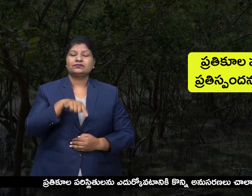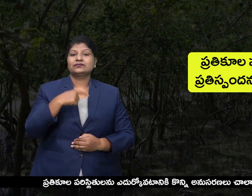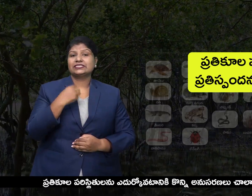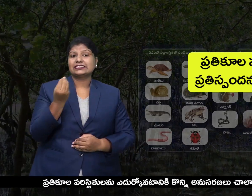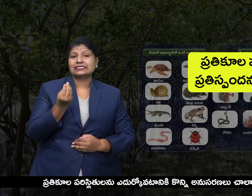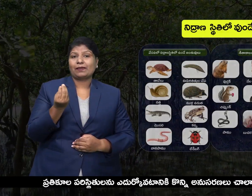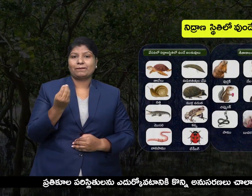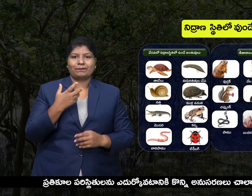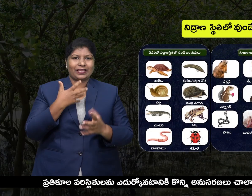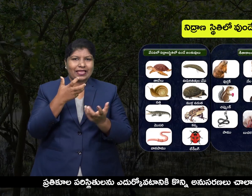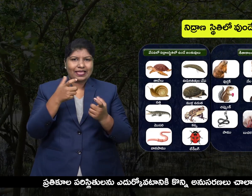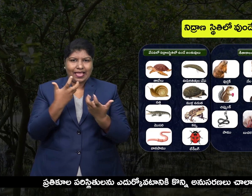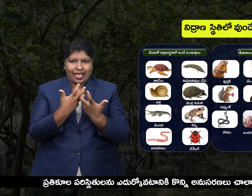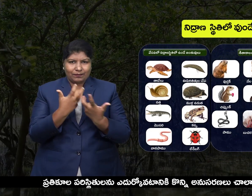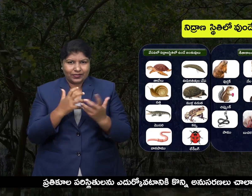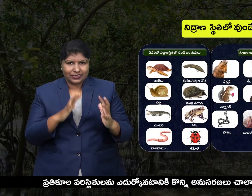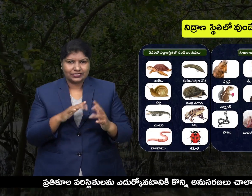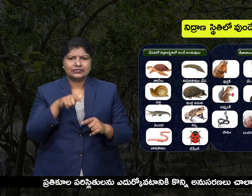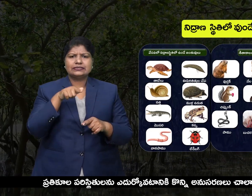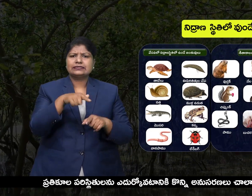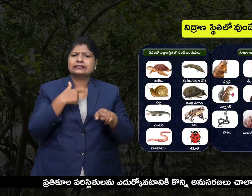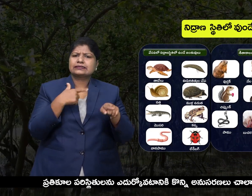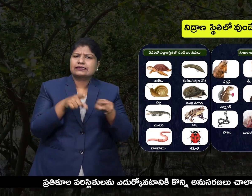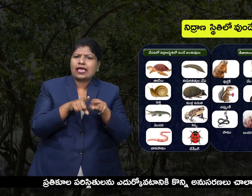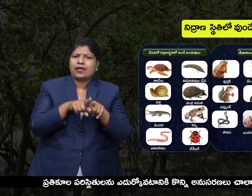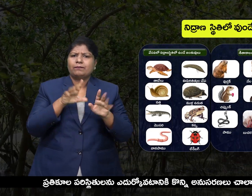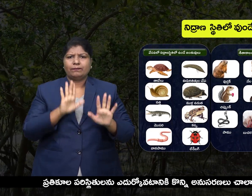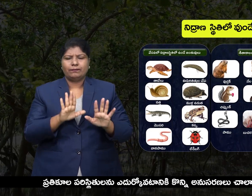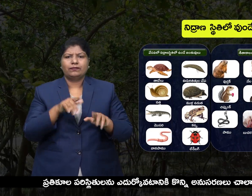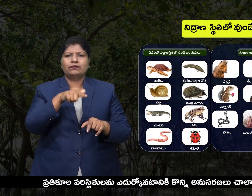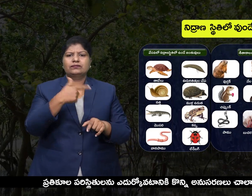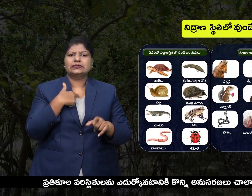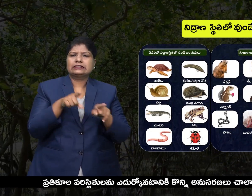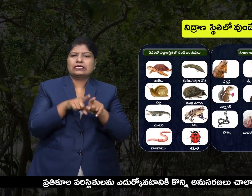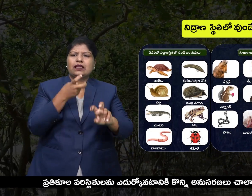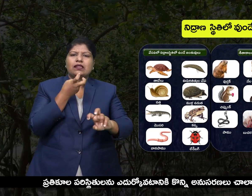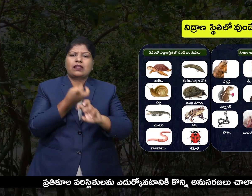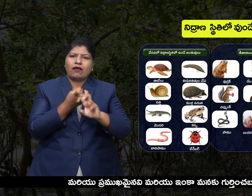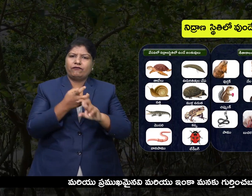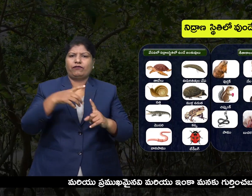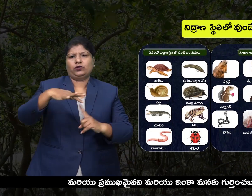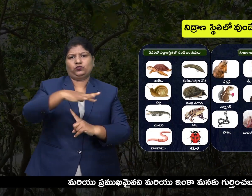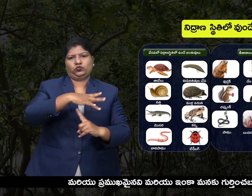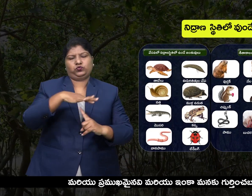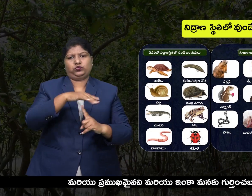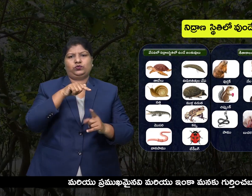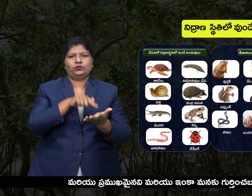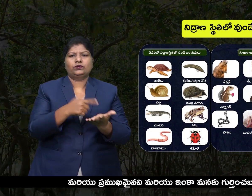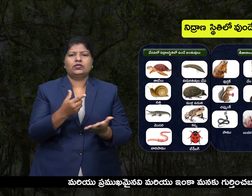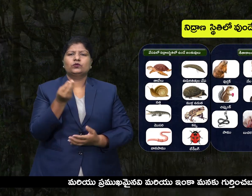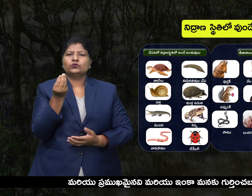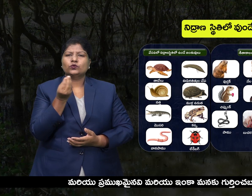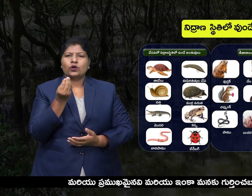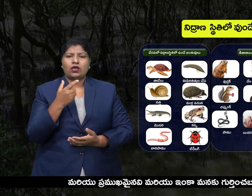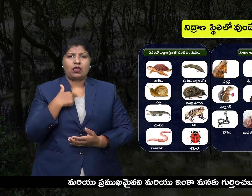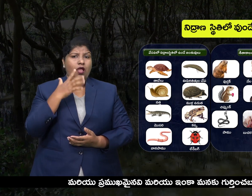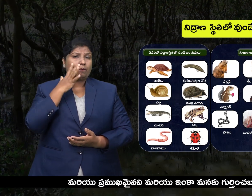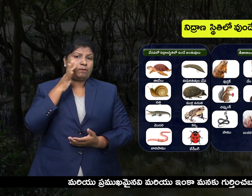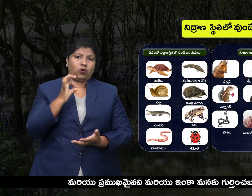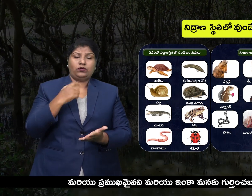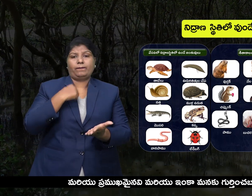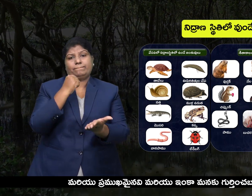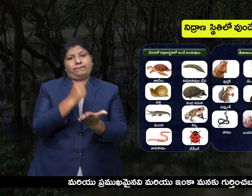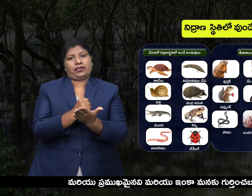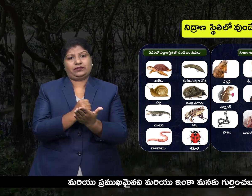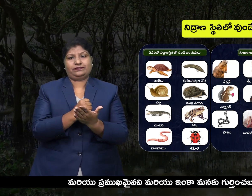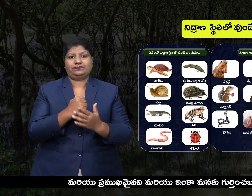ప్రతికూల పరిస్థితులను ఎదుర్కోవడానికి కొన్ని అనుసరణలు చాలా విచిత్రమైనవి మరియు ప్రముఖమైనవి మరియు